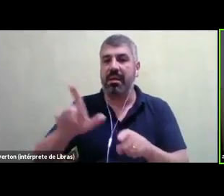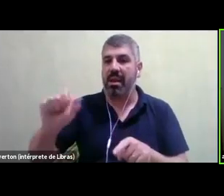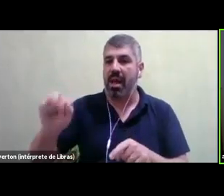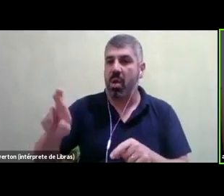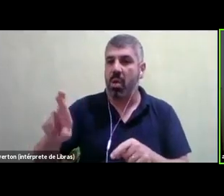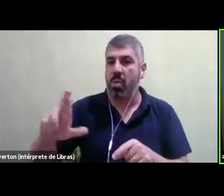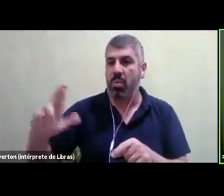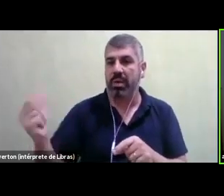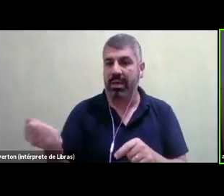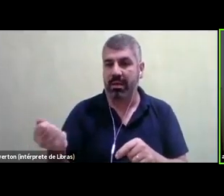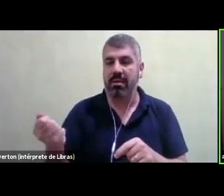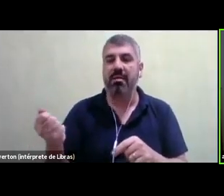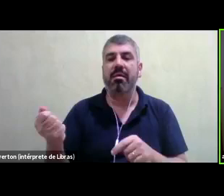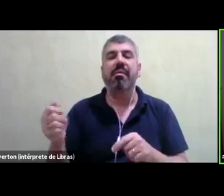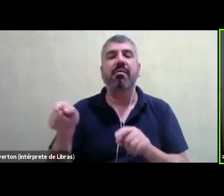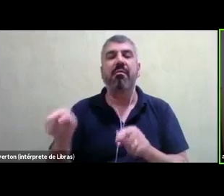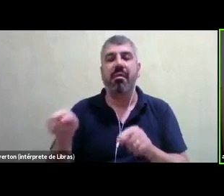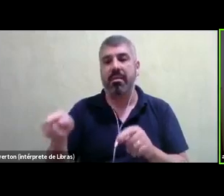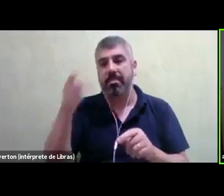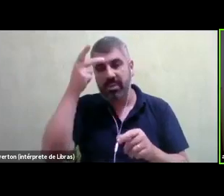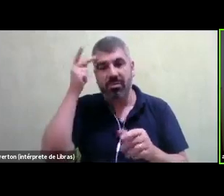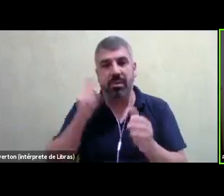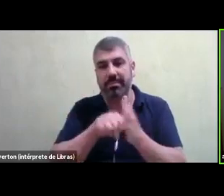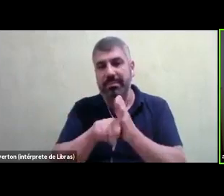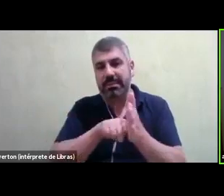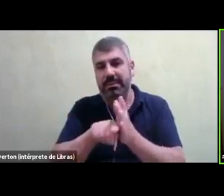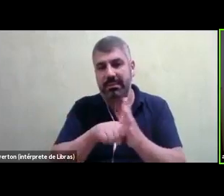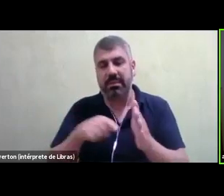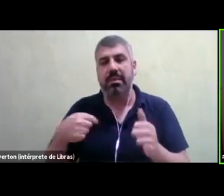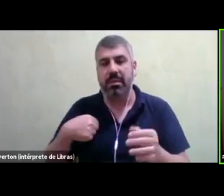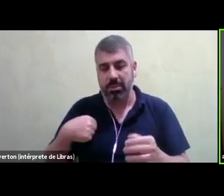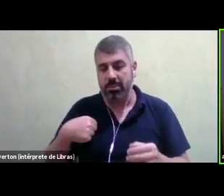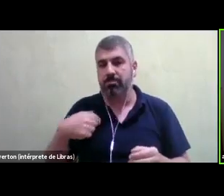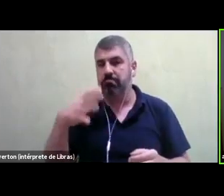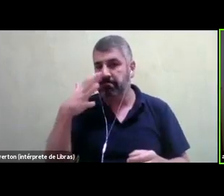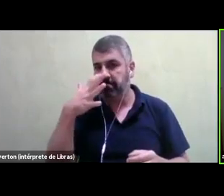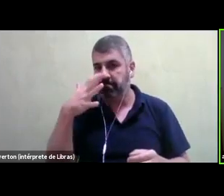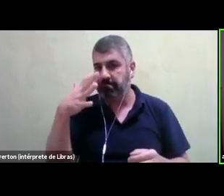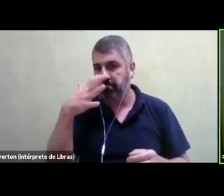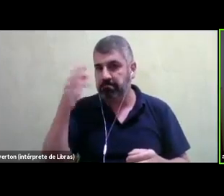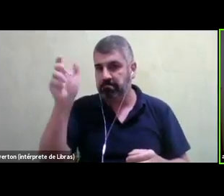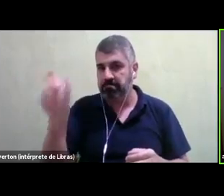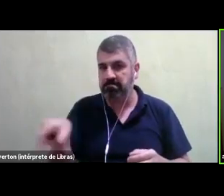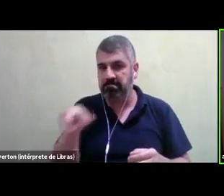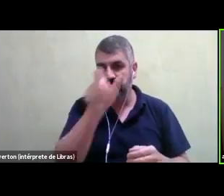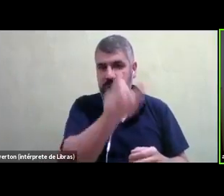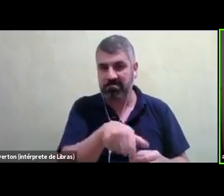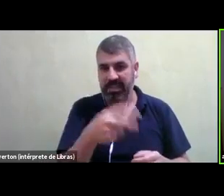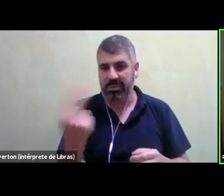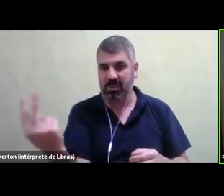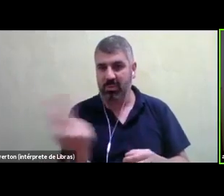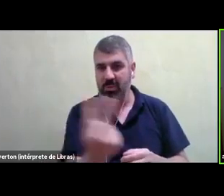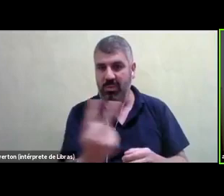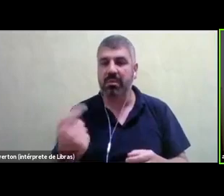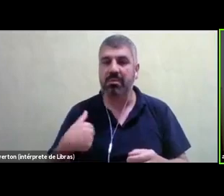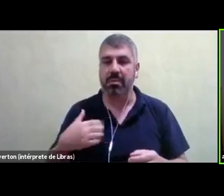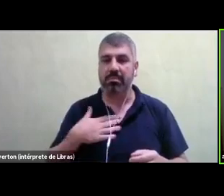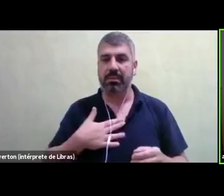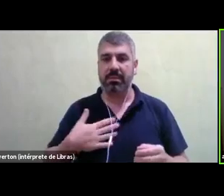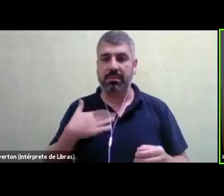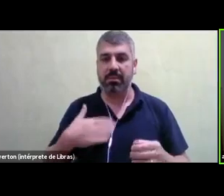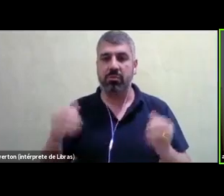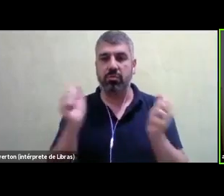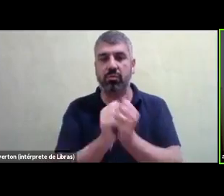são pesquisadoras que eu tenho muita admiração, e foi um prazer com ela e com todos